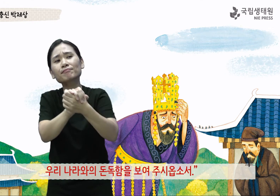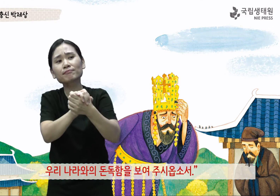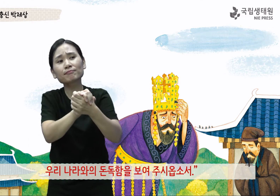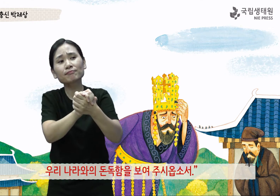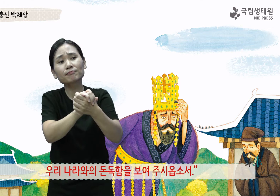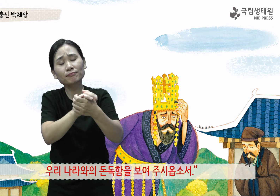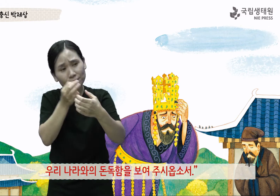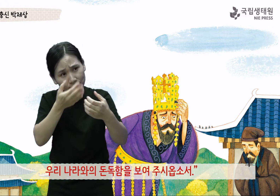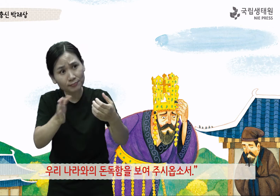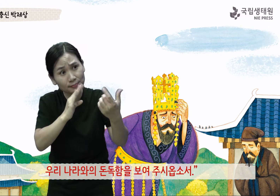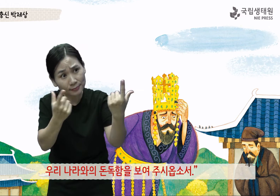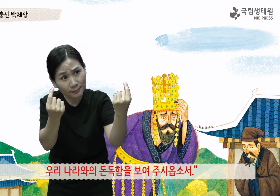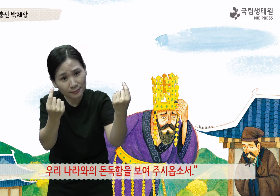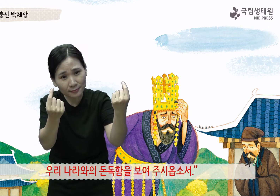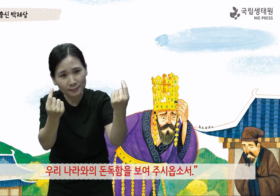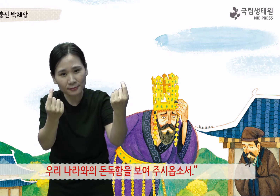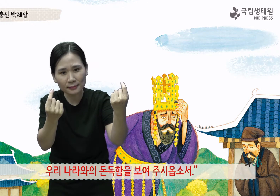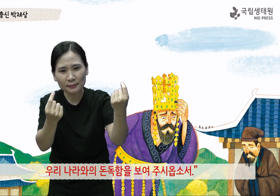보여주시옵소서.